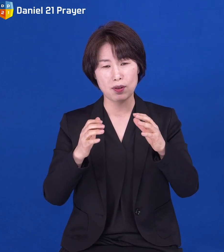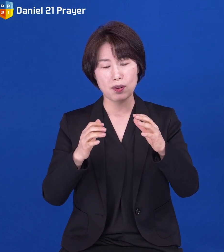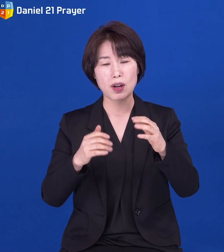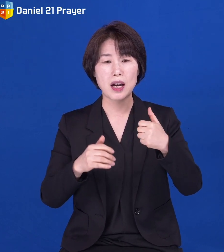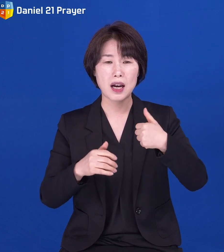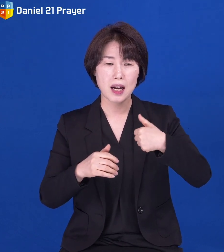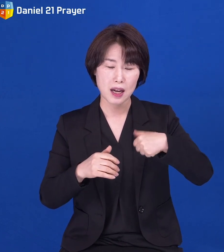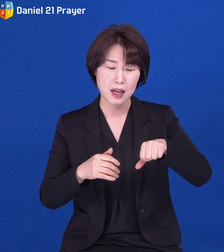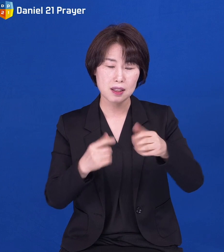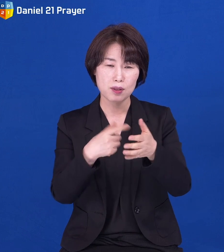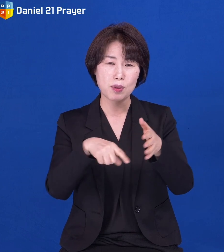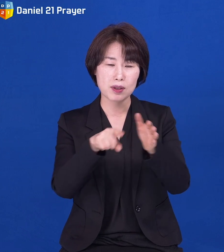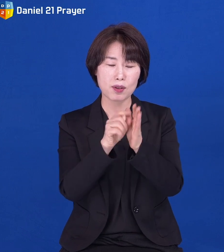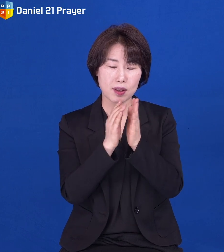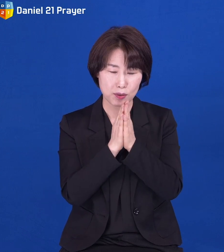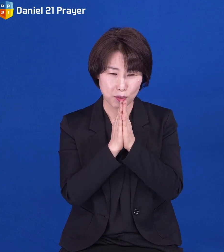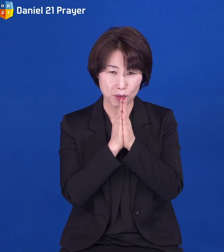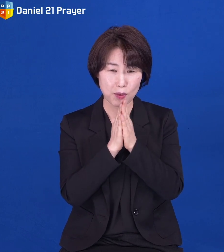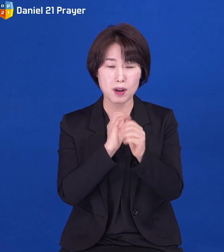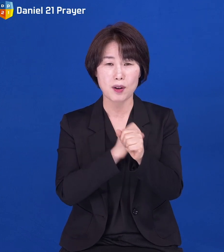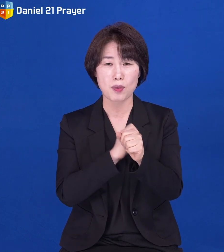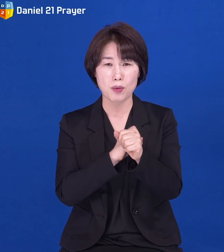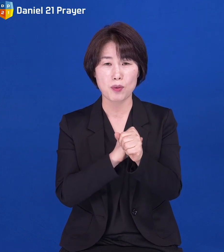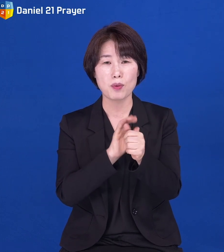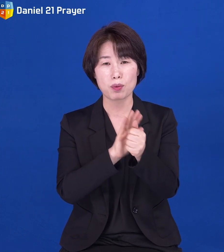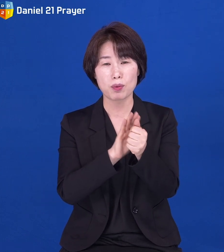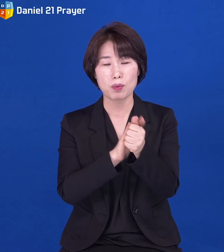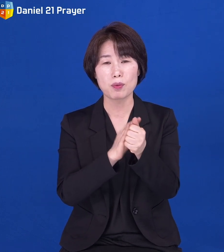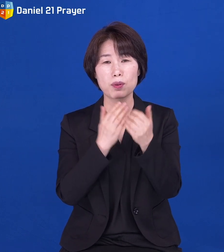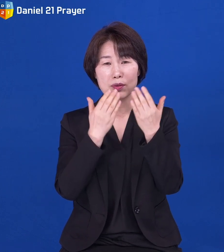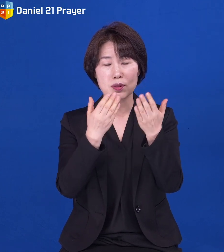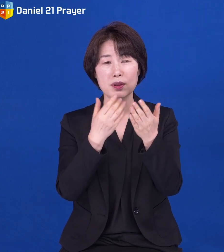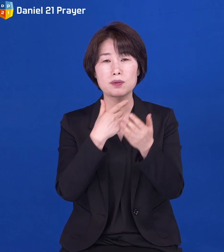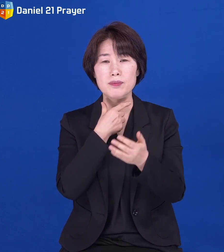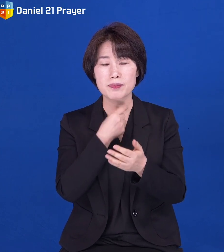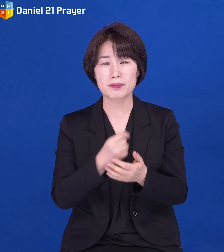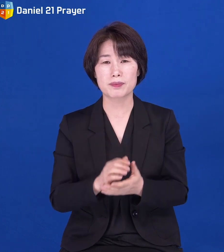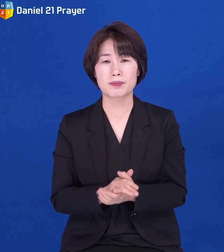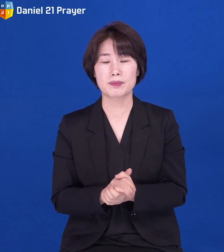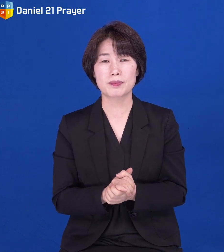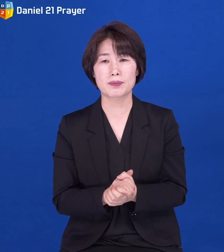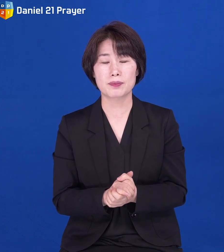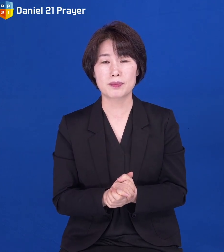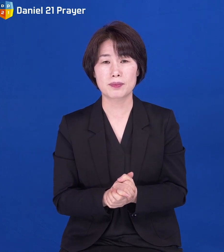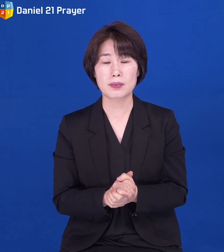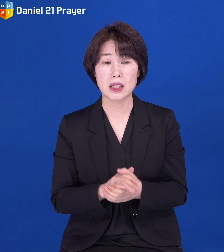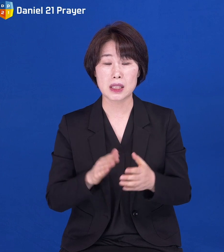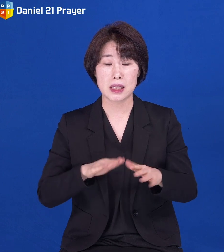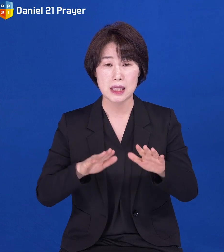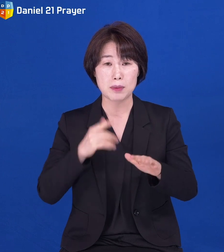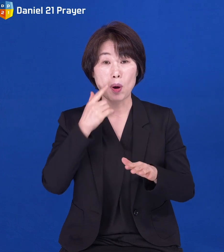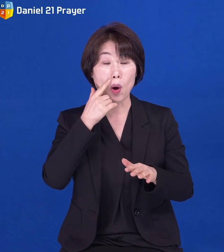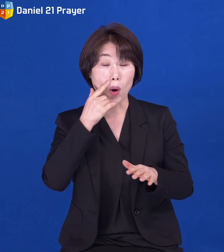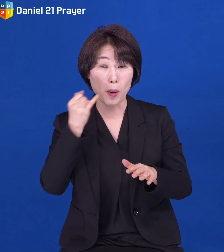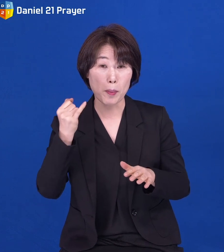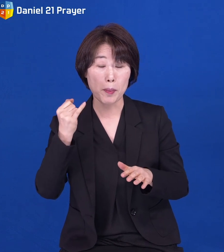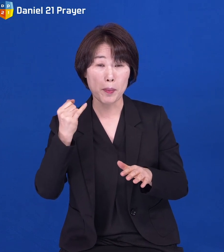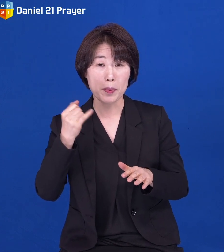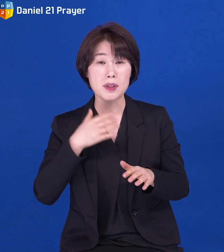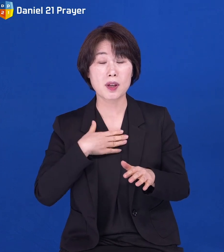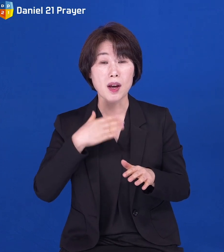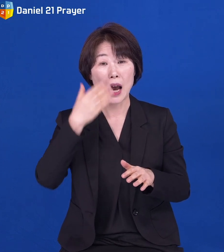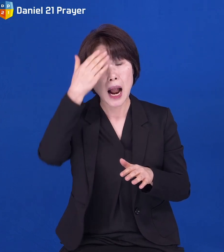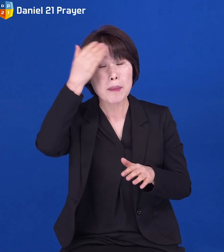항상 그러니까 우리 미니가 이제 손주지만 저희 어머니가 지금 또 미니를 너무너무 사랑하시고 다 이제